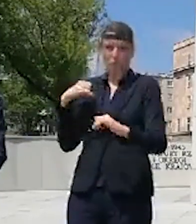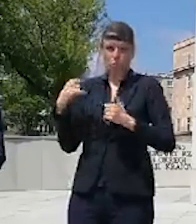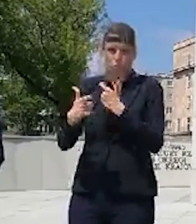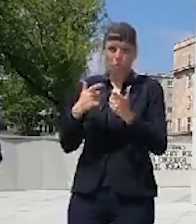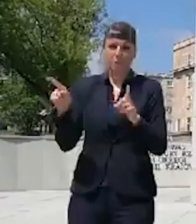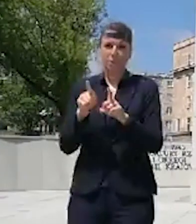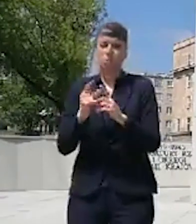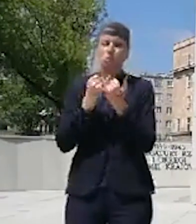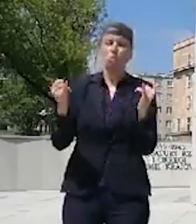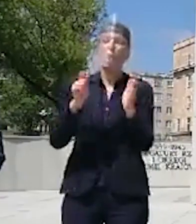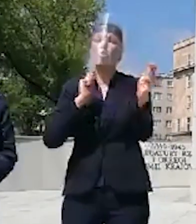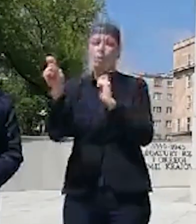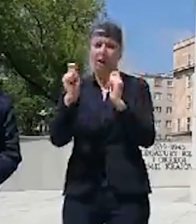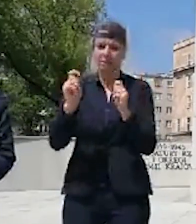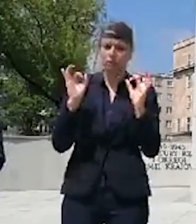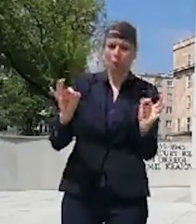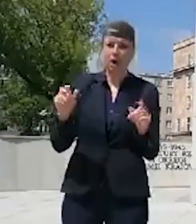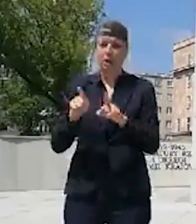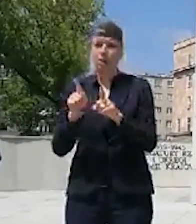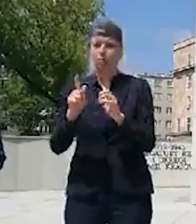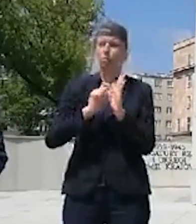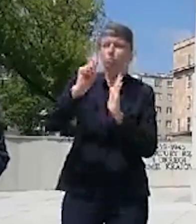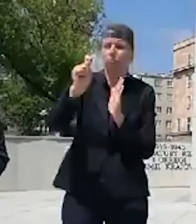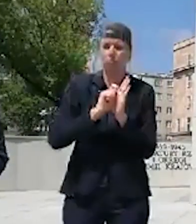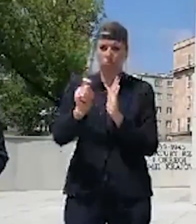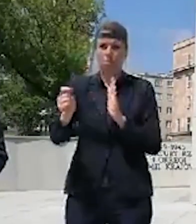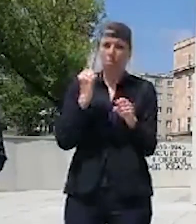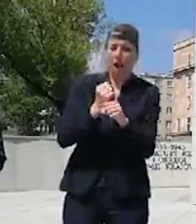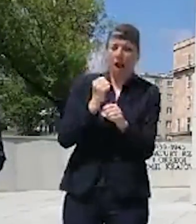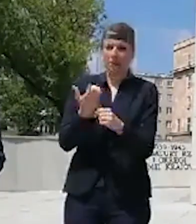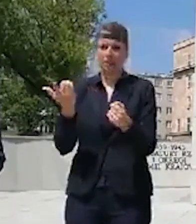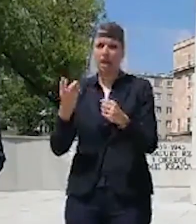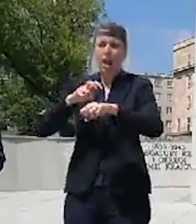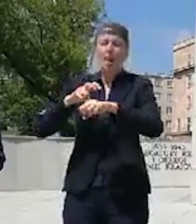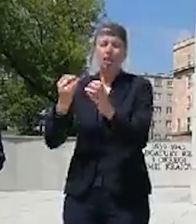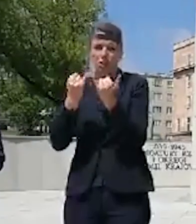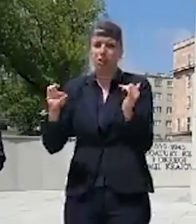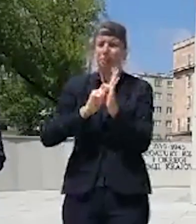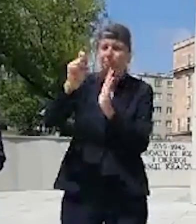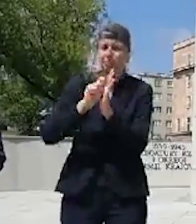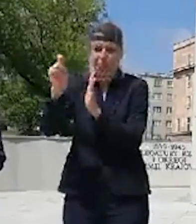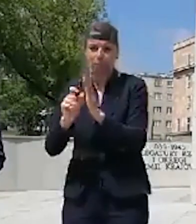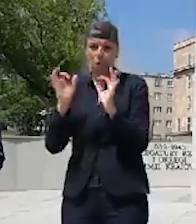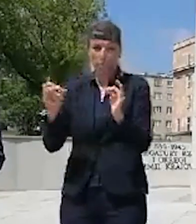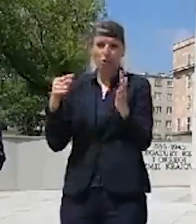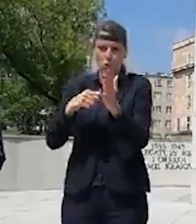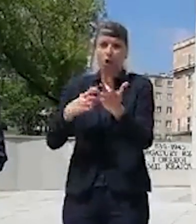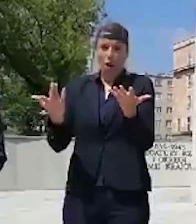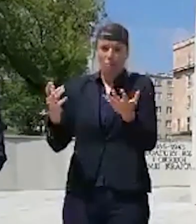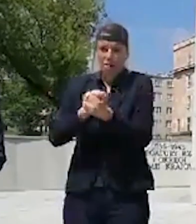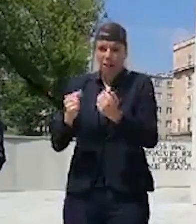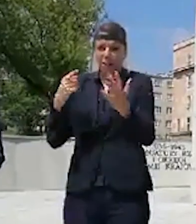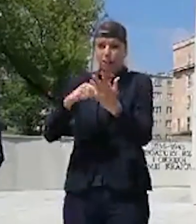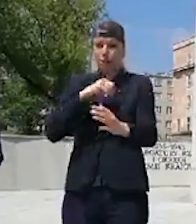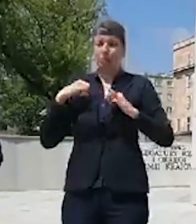miejska, dojazd do lekarza, do szkoły, do pracy, to dlatego walczymy o samorządy. Ja nie chcę żyć ani w Polsce PiSu, ani